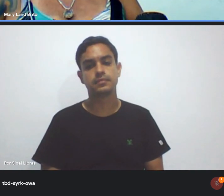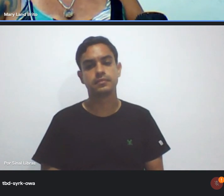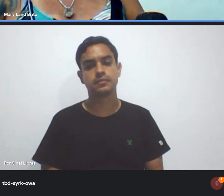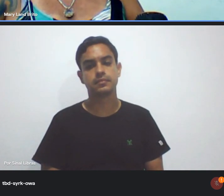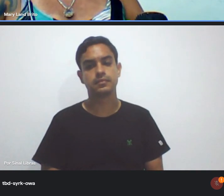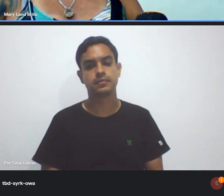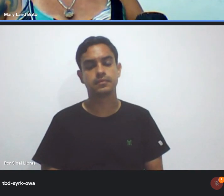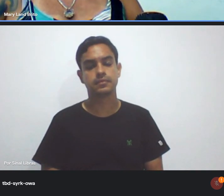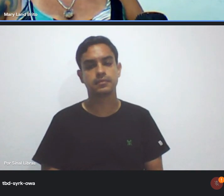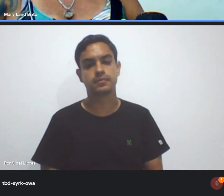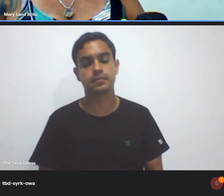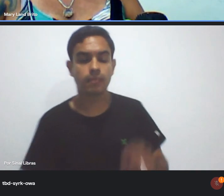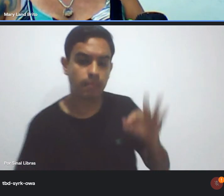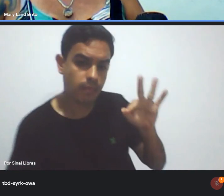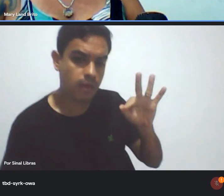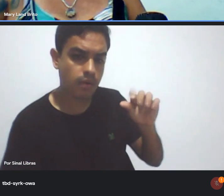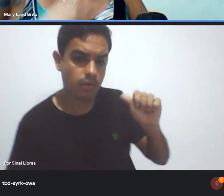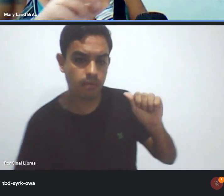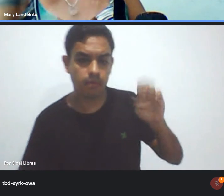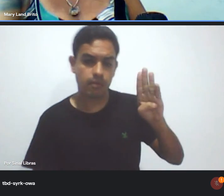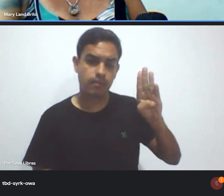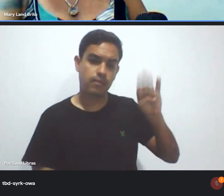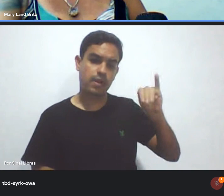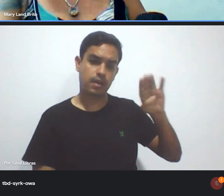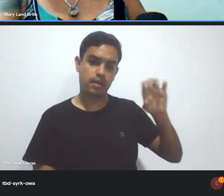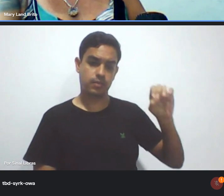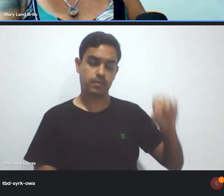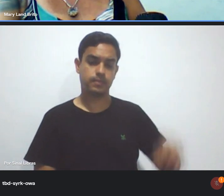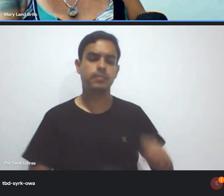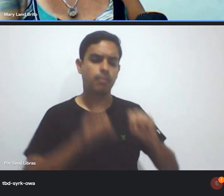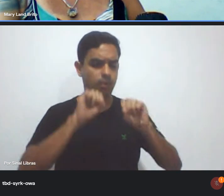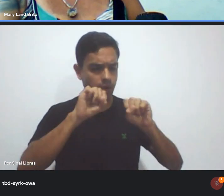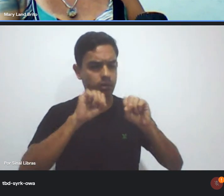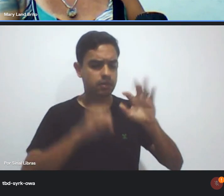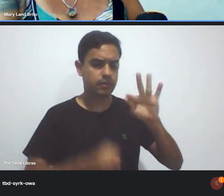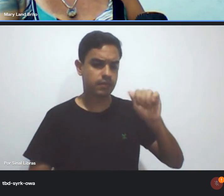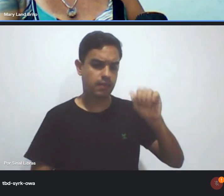nada. Então, Fábio, pode falar, Fábio.